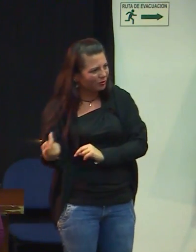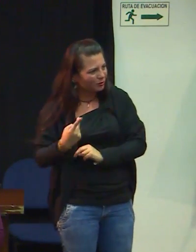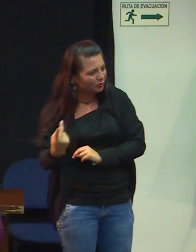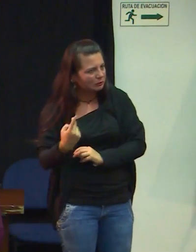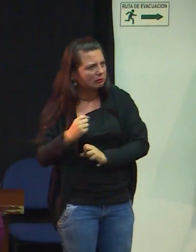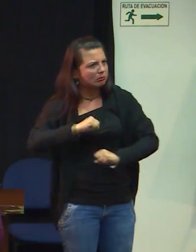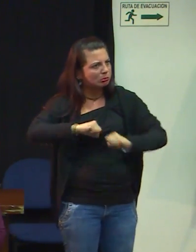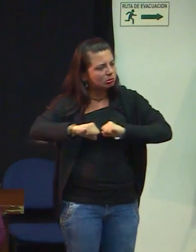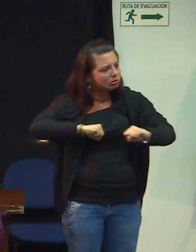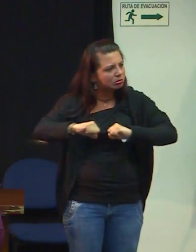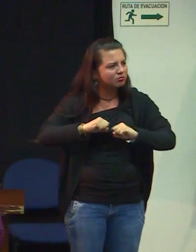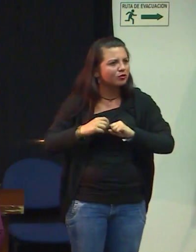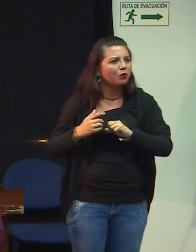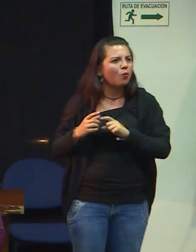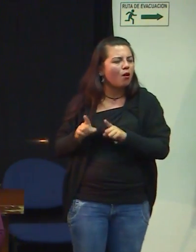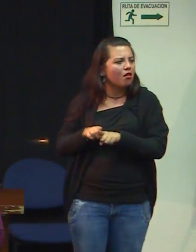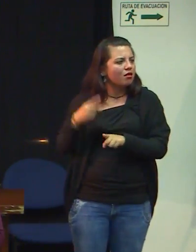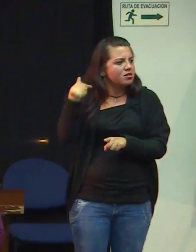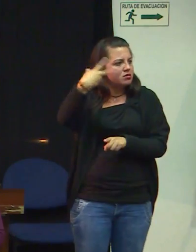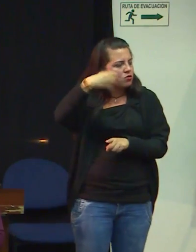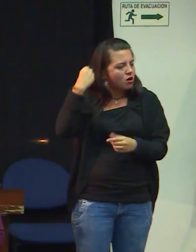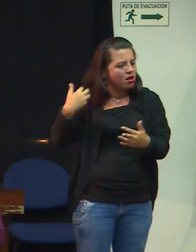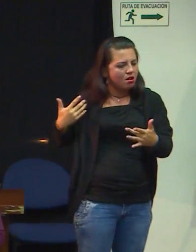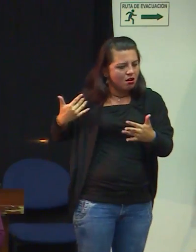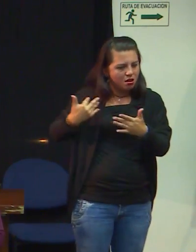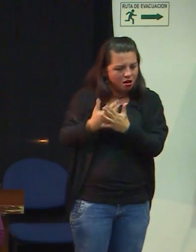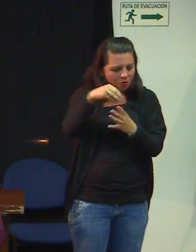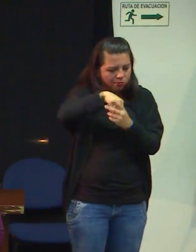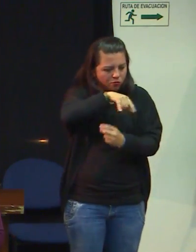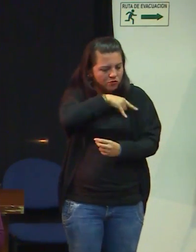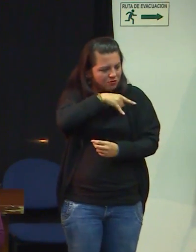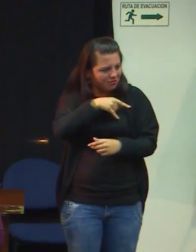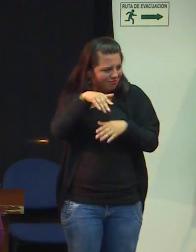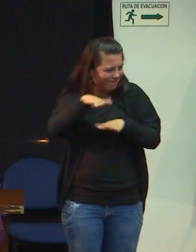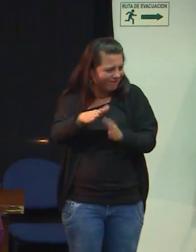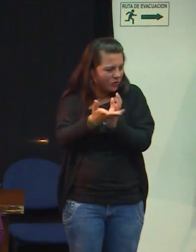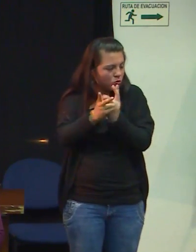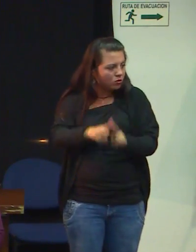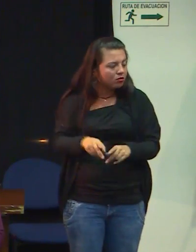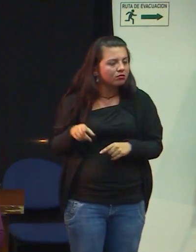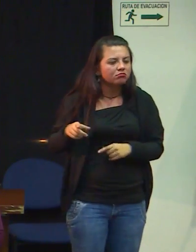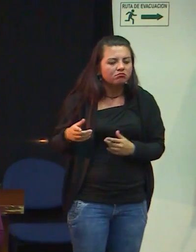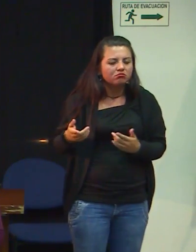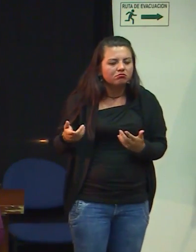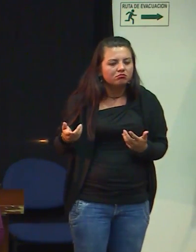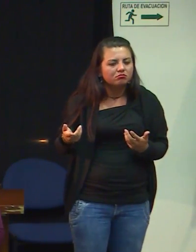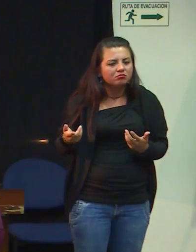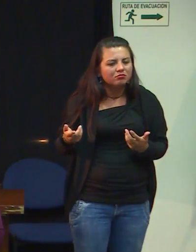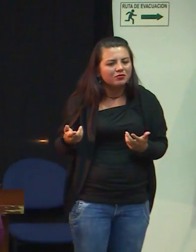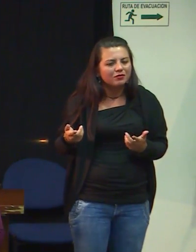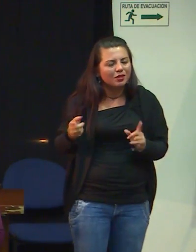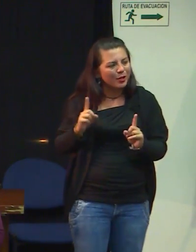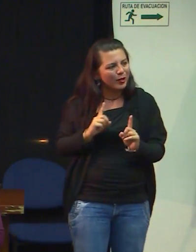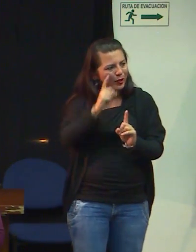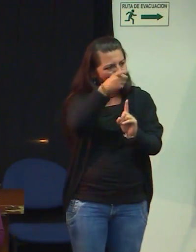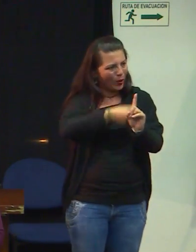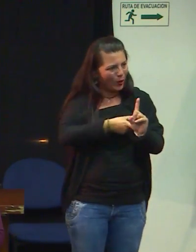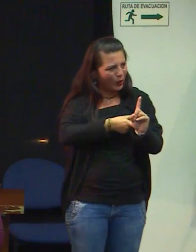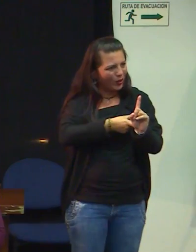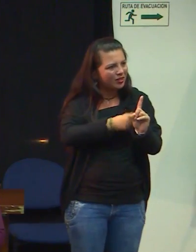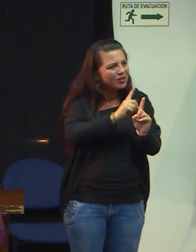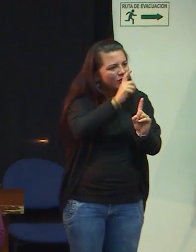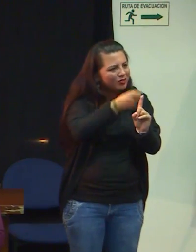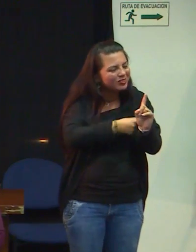pues, de toda su historia dentro de la universidad como representantes, ¿cuál es el rol